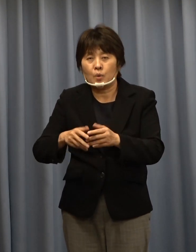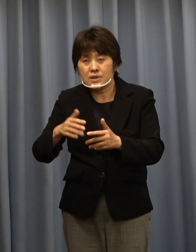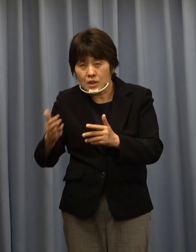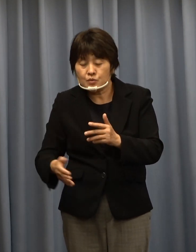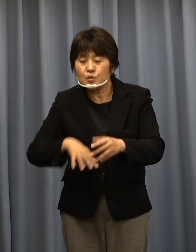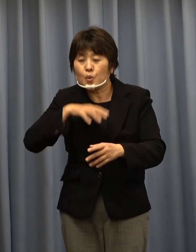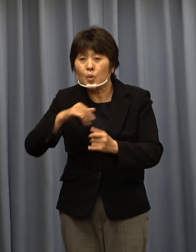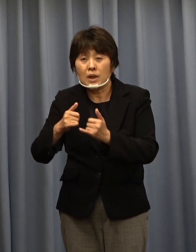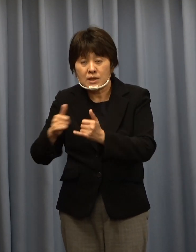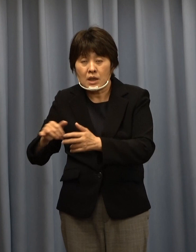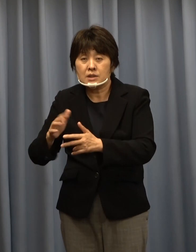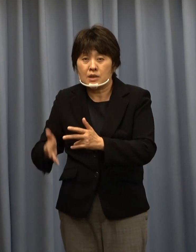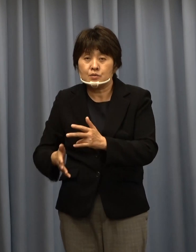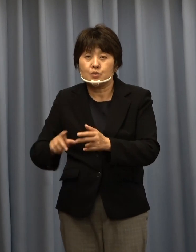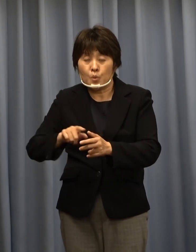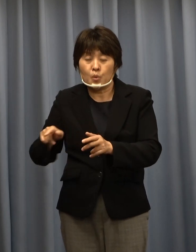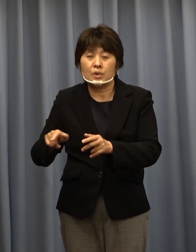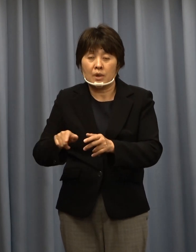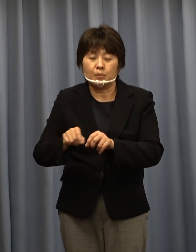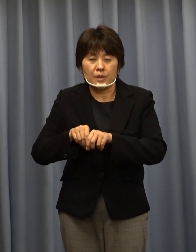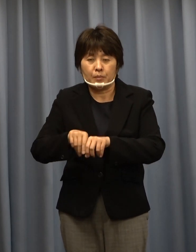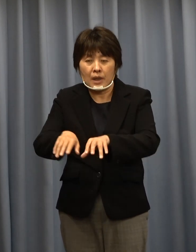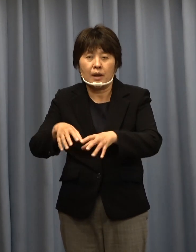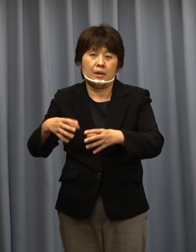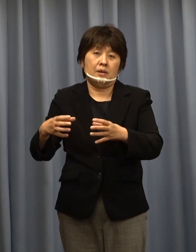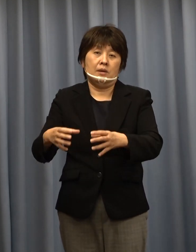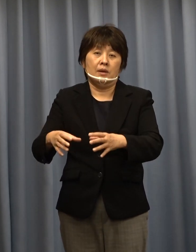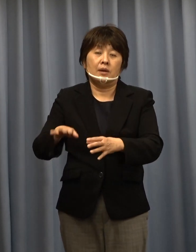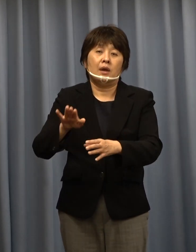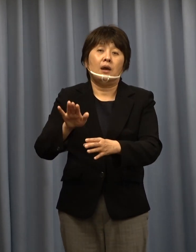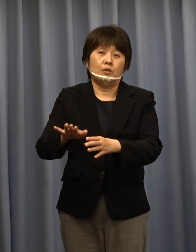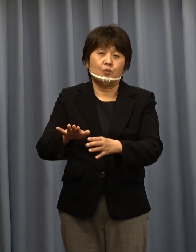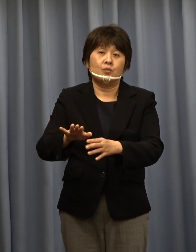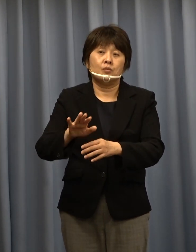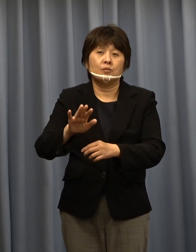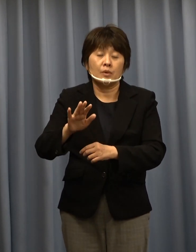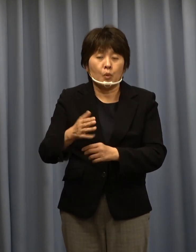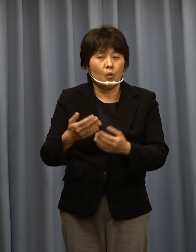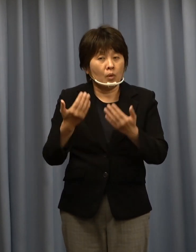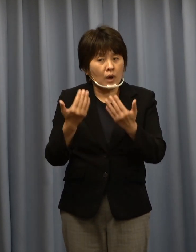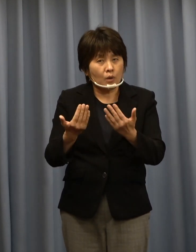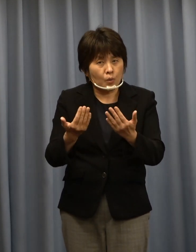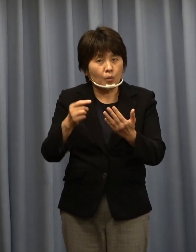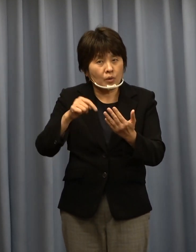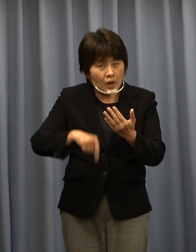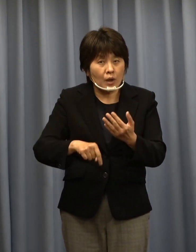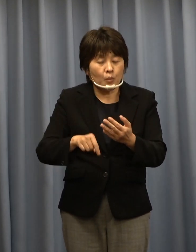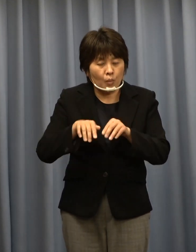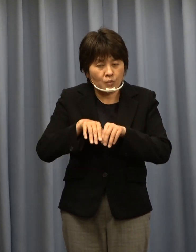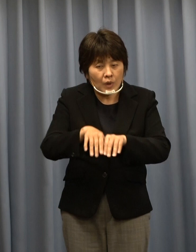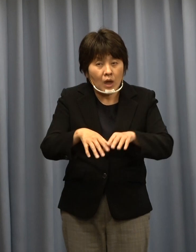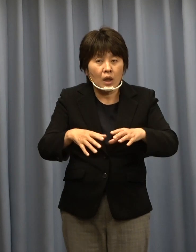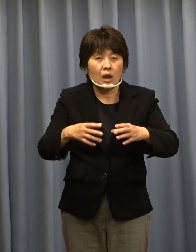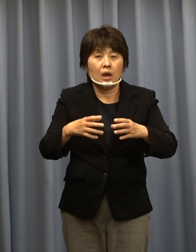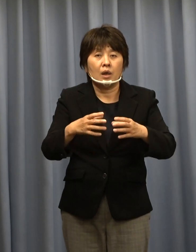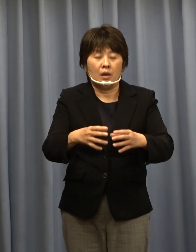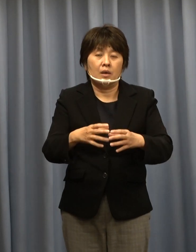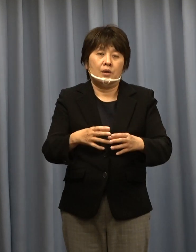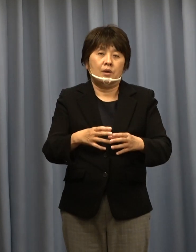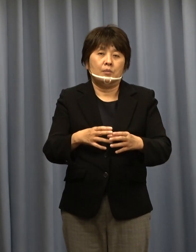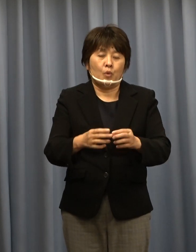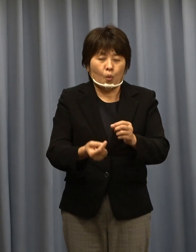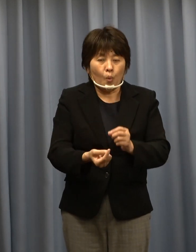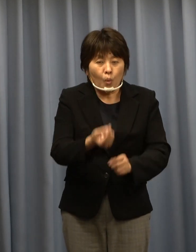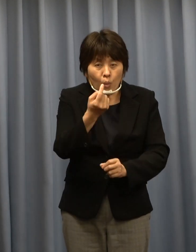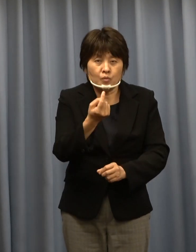齢者施設等々でクラスターがよく発生するという話があるけれども、学校もクラスターの起こる措置